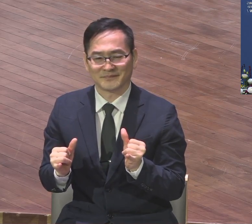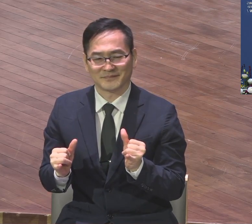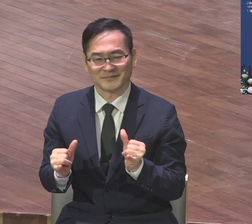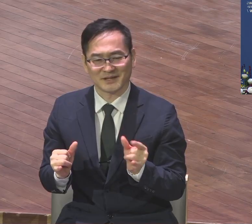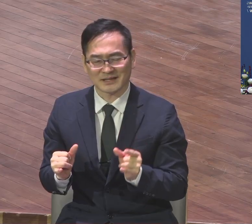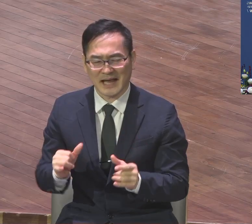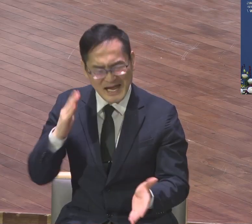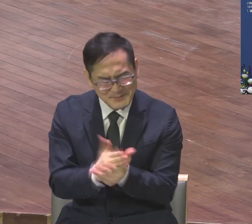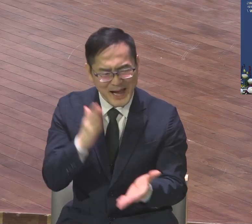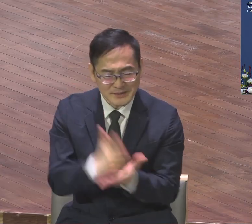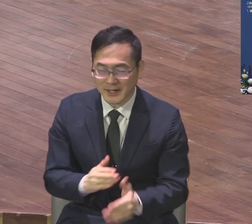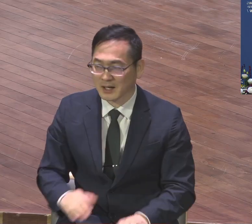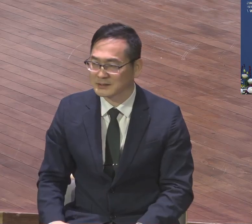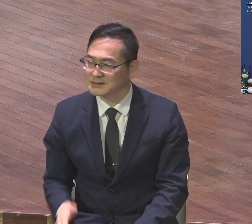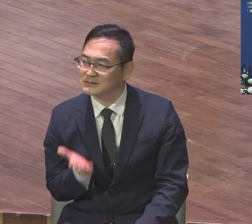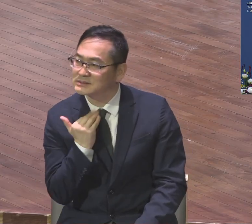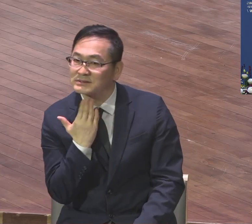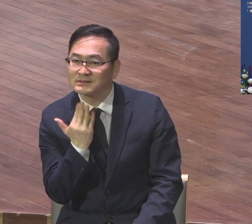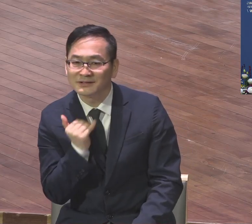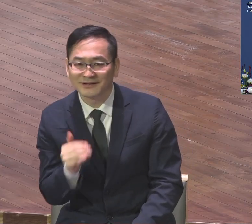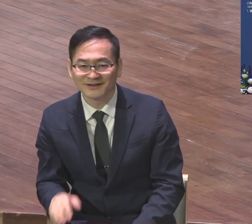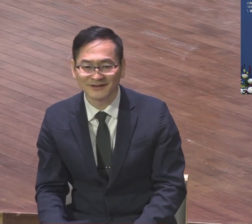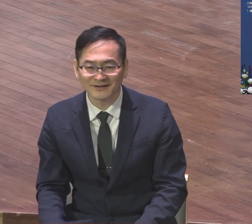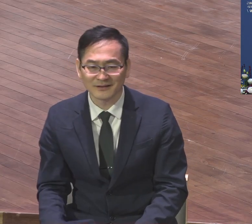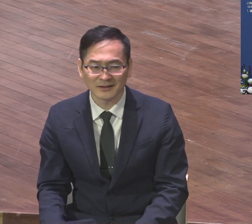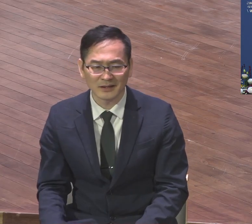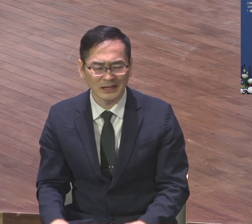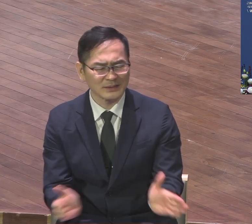싶어. 먹지 말라 그러면 더 막 먹고